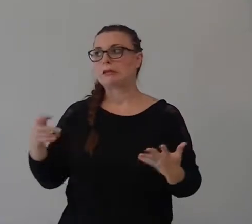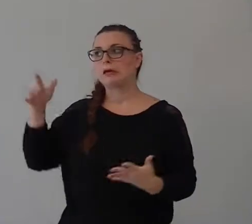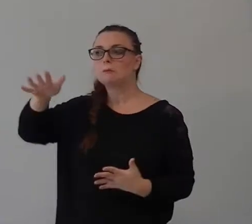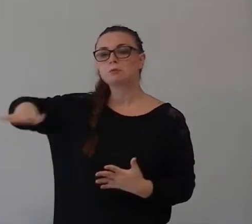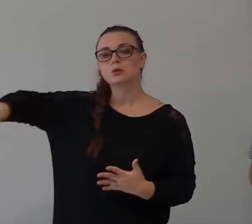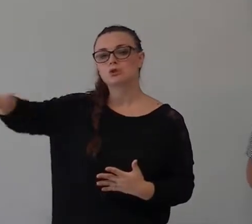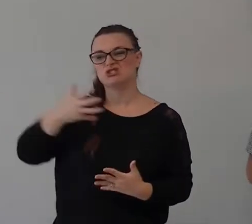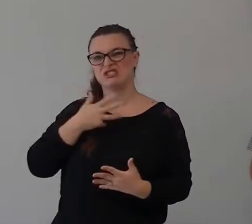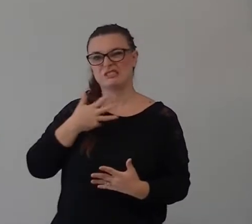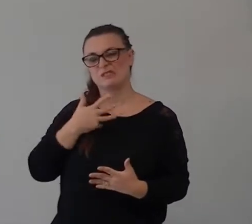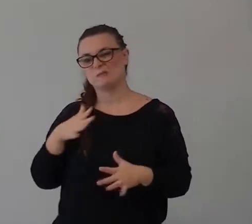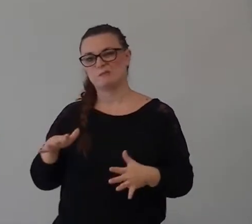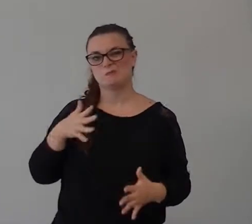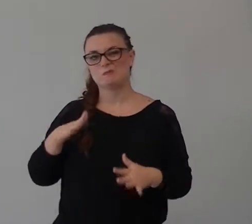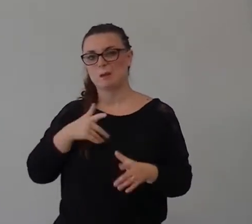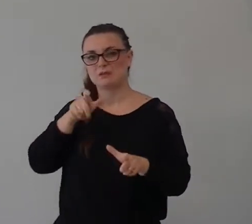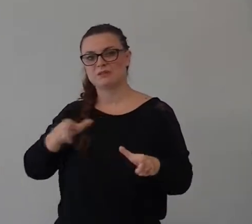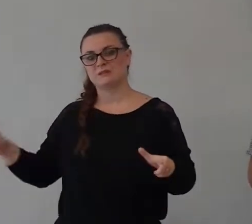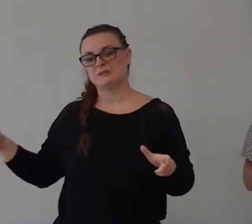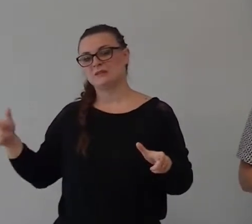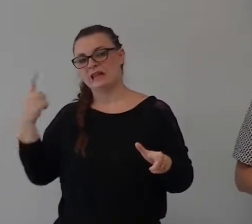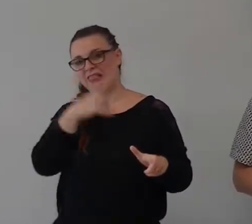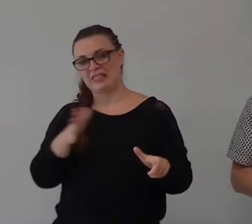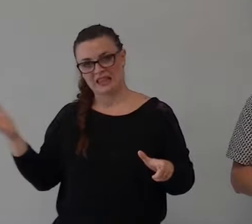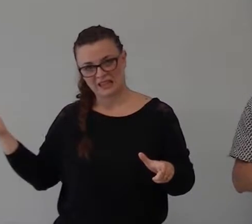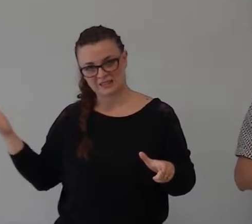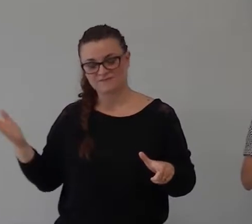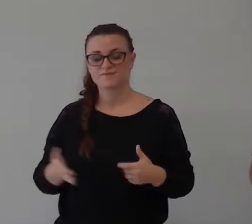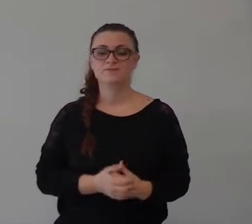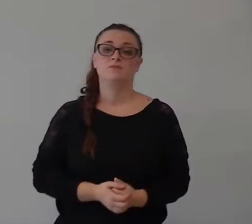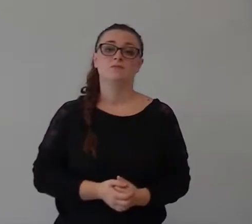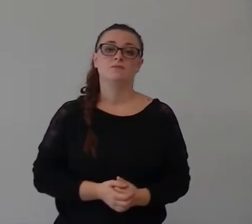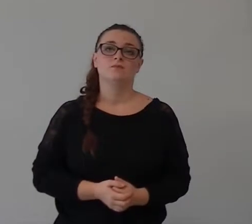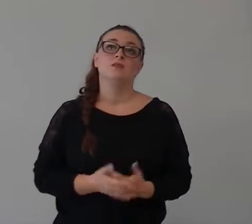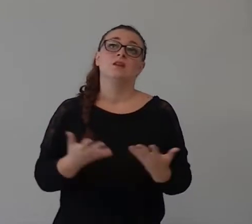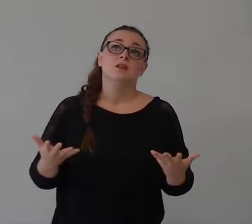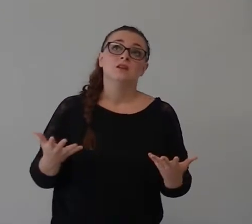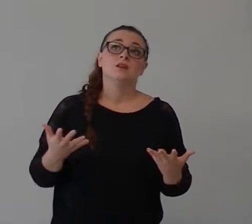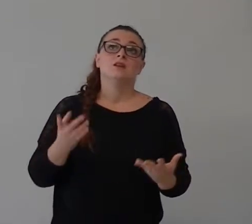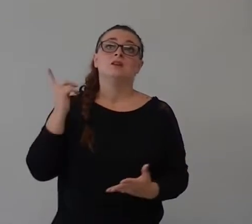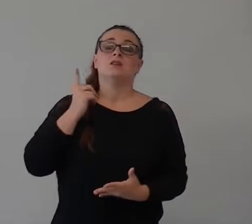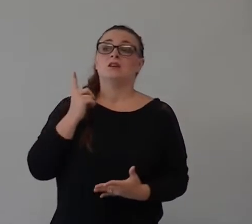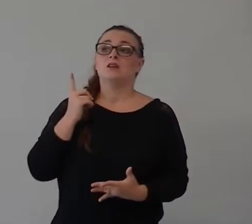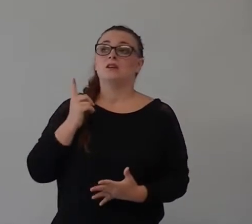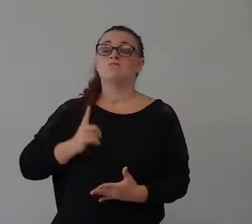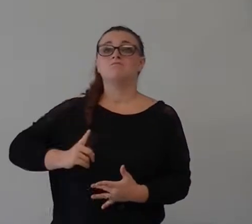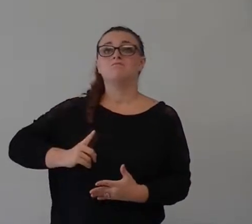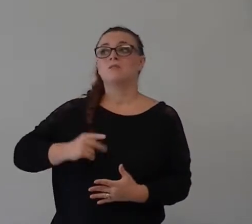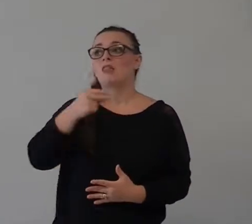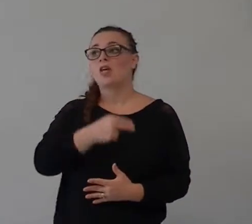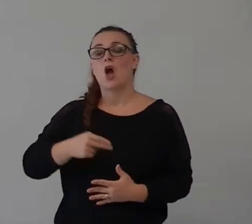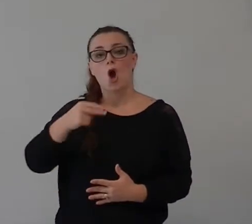non si aspettava che Dio esaudisse questa sua preghiera in una maniera completamente differente, che non era quella che lei